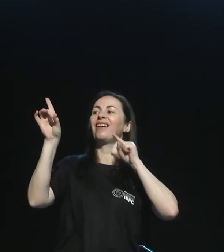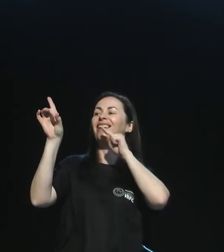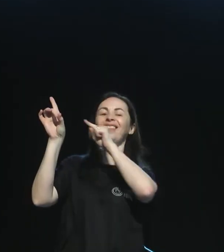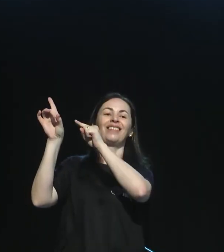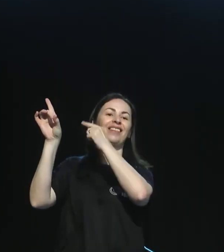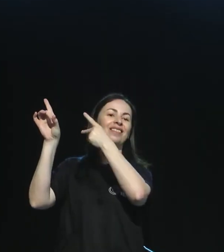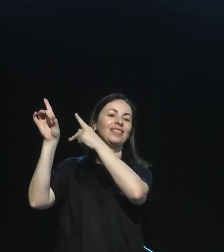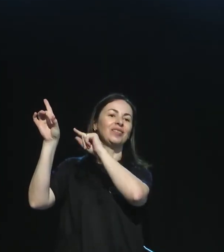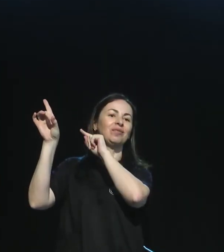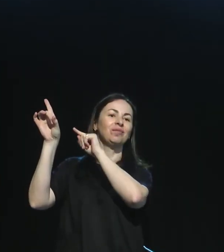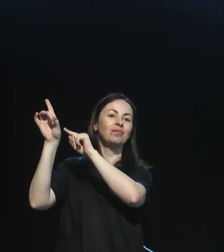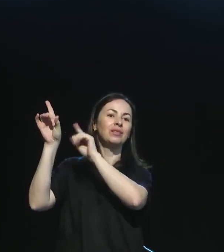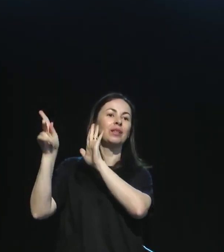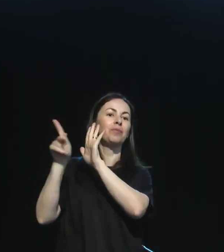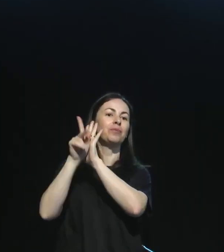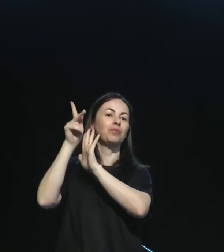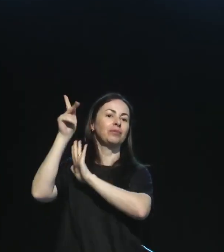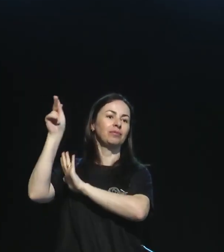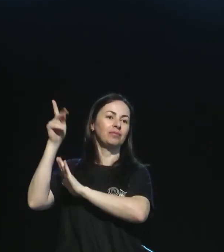a Cristo.